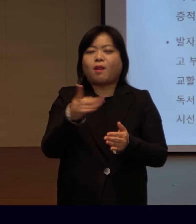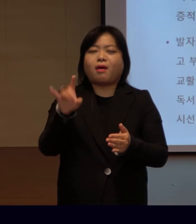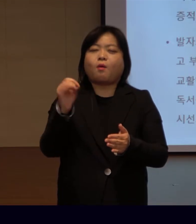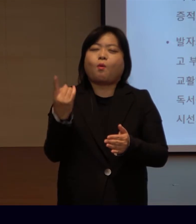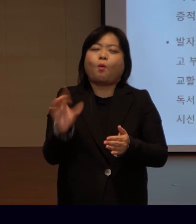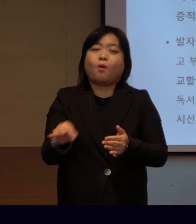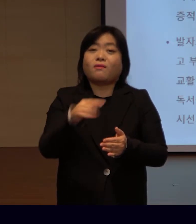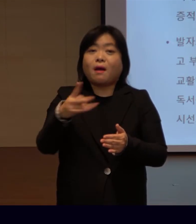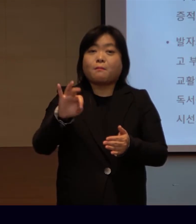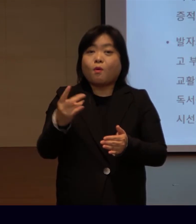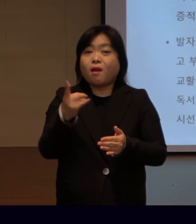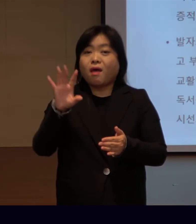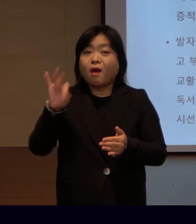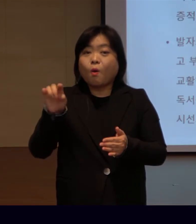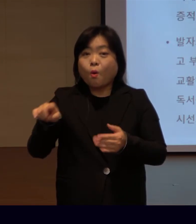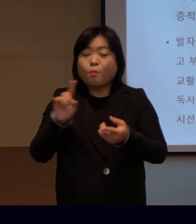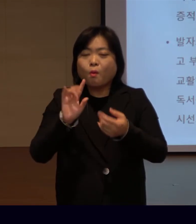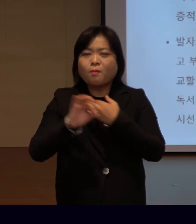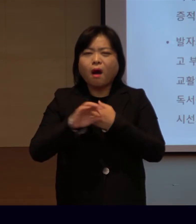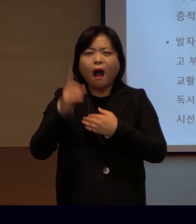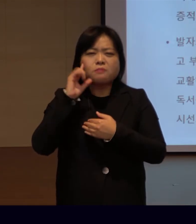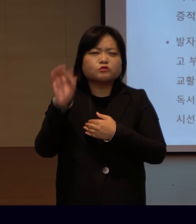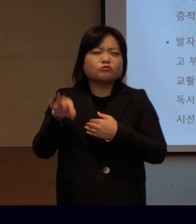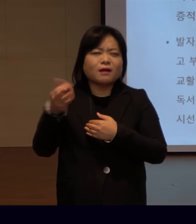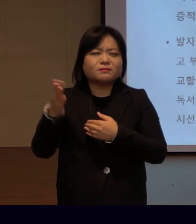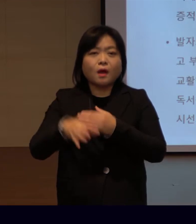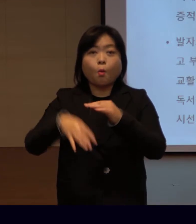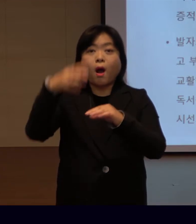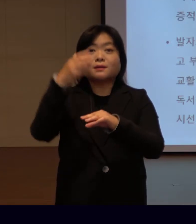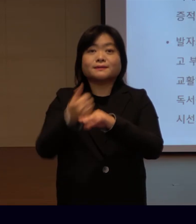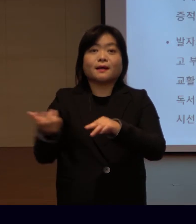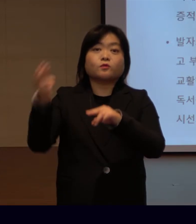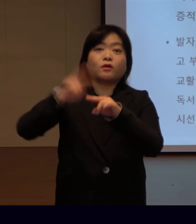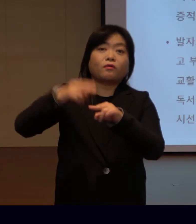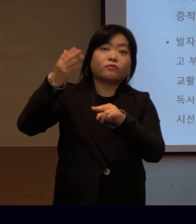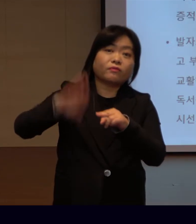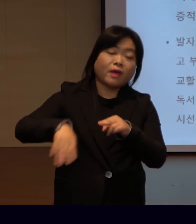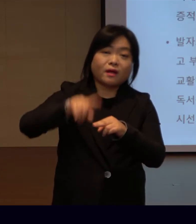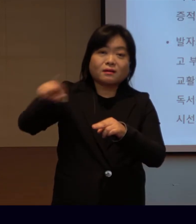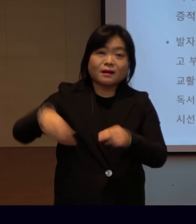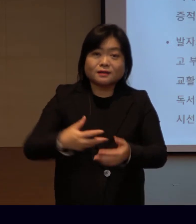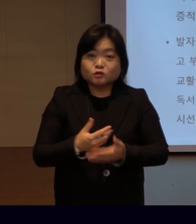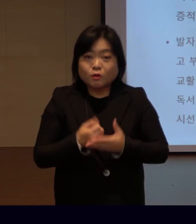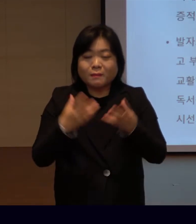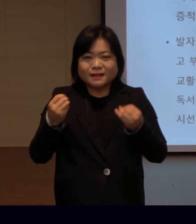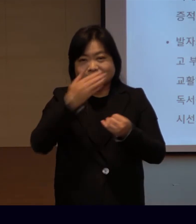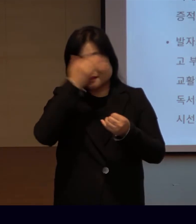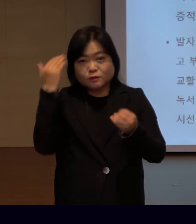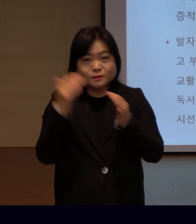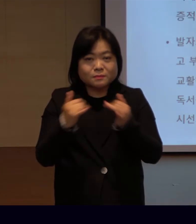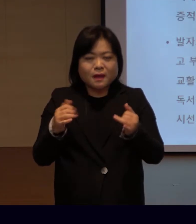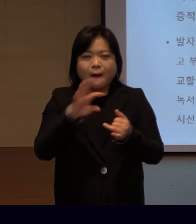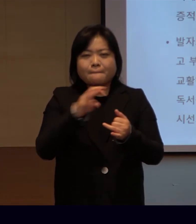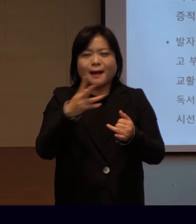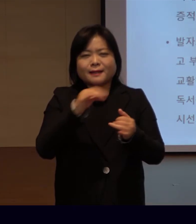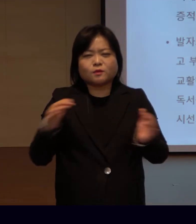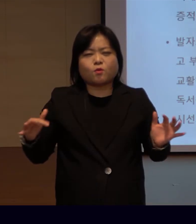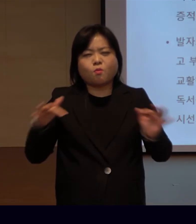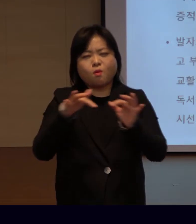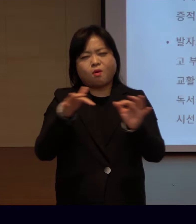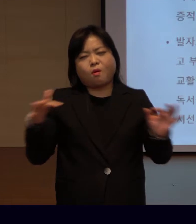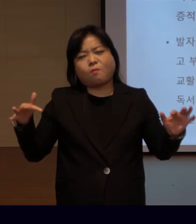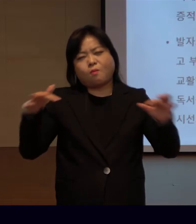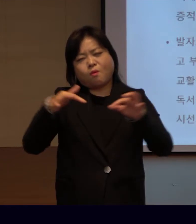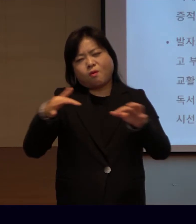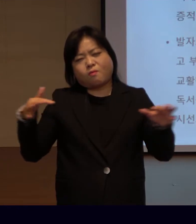그 아무것도 아닌 사람이 황제가 됐는데 나도 할 수 있다는 걸 가지고 많은 젊은이들이 파리로